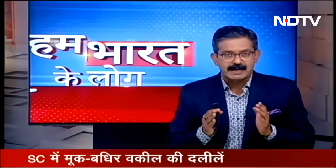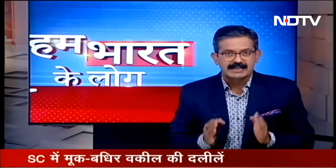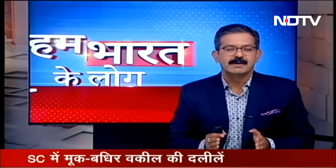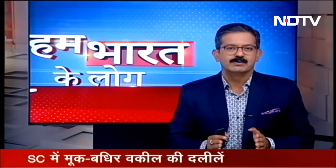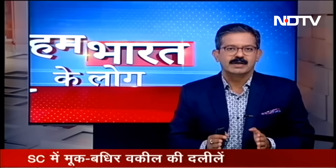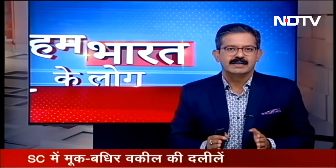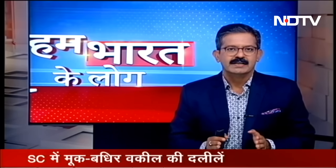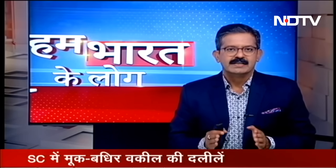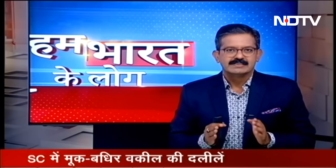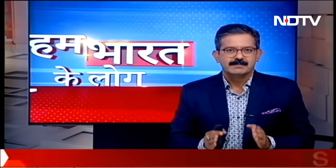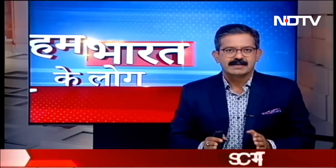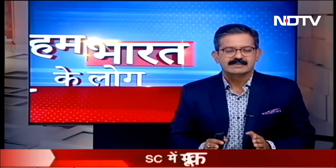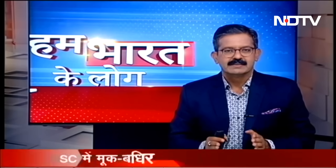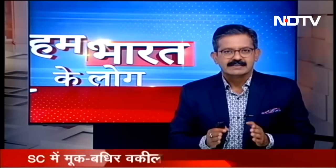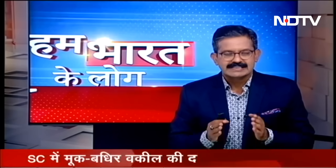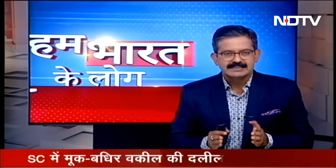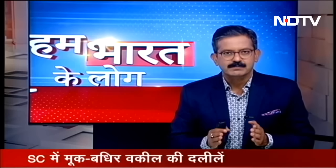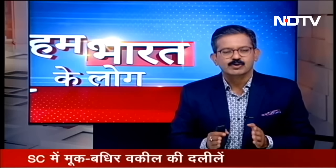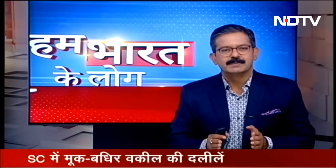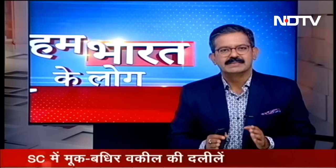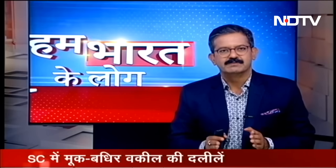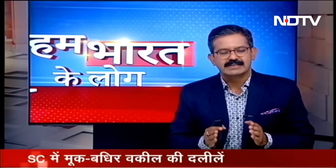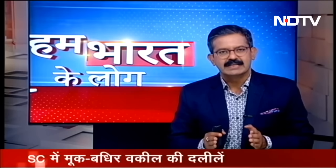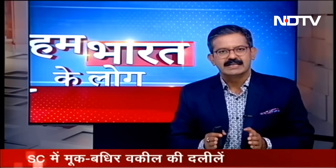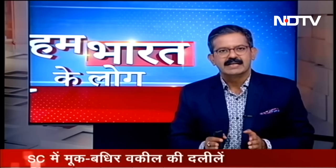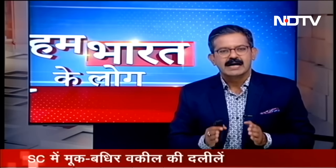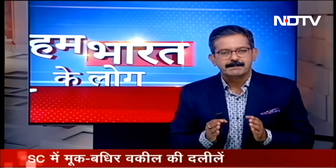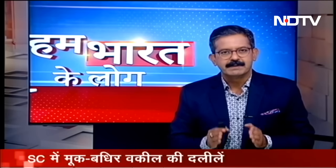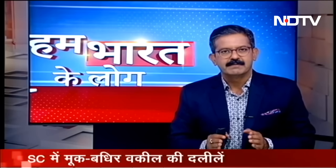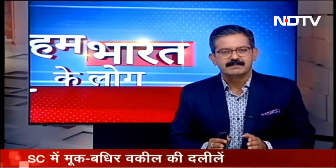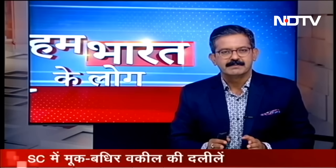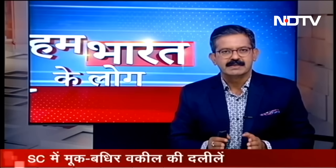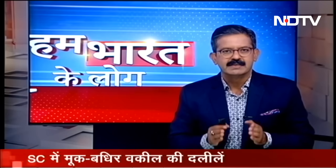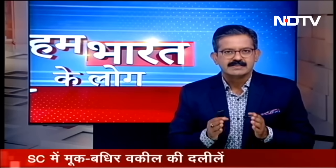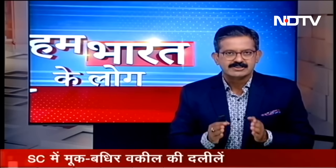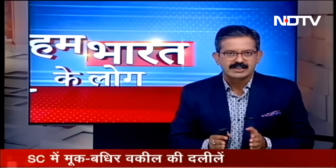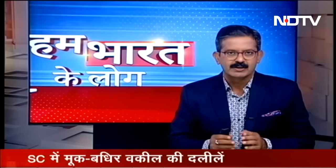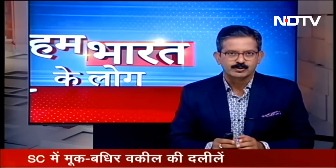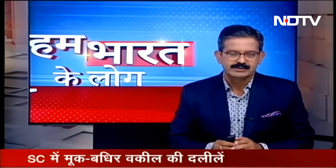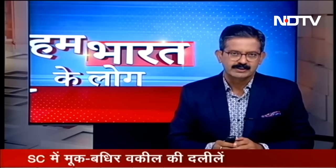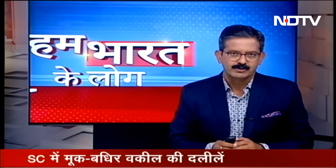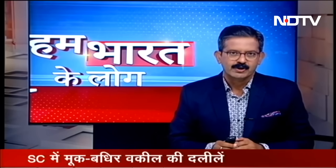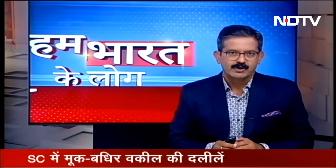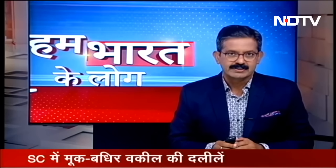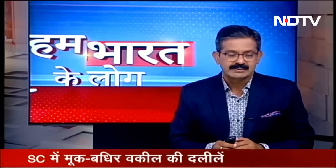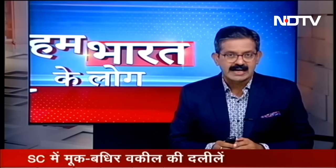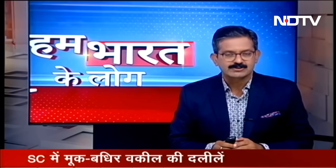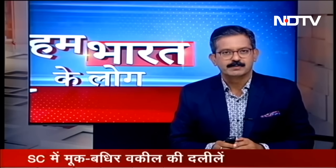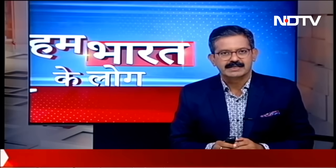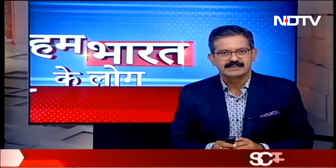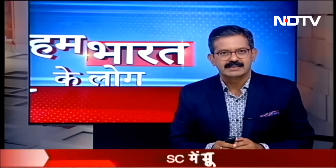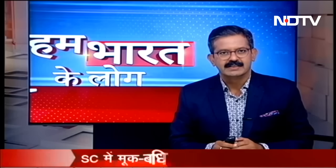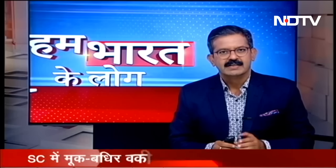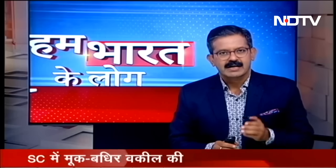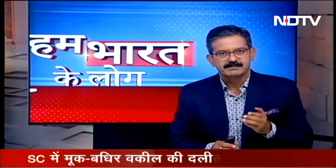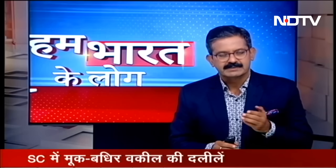ऐसा पहली बार हुआ है जब एक किसी मूक बधिर वकील ने अपने मामले में की जिरह खुद की हो, और इस इतिहास को